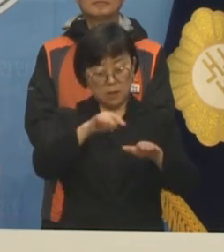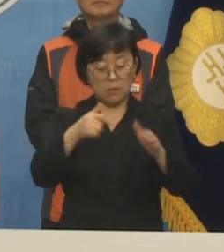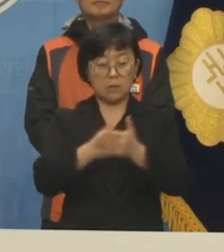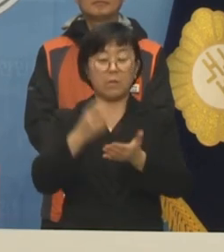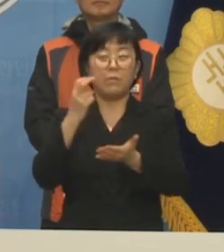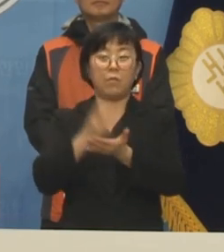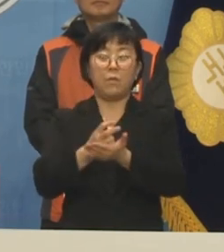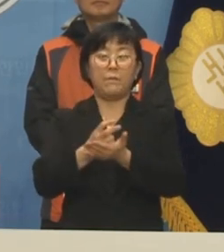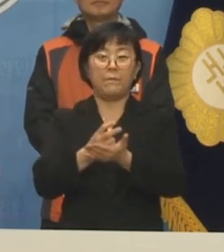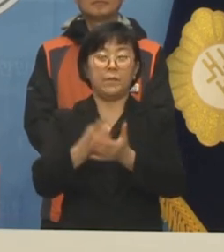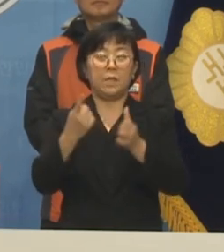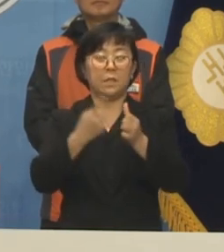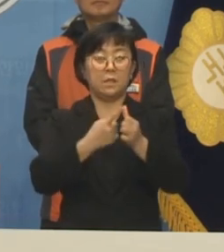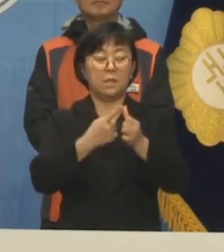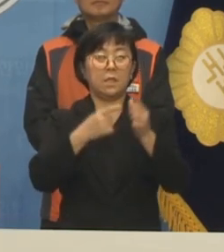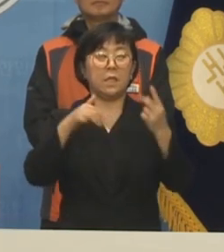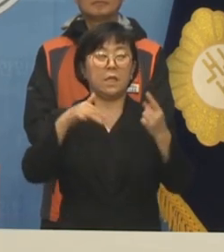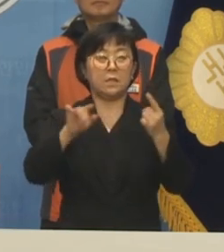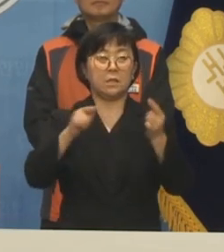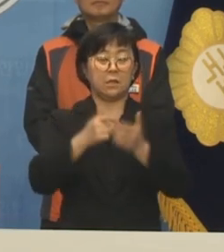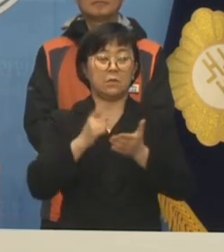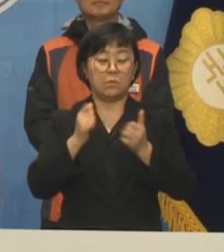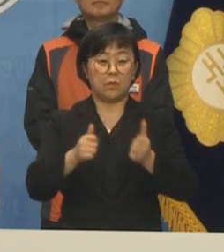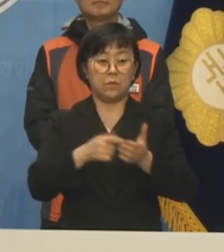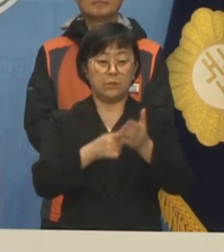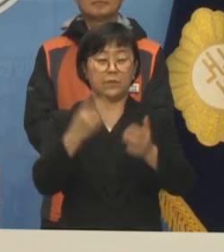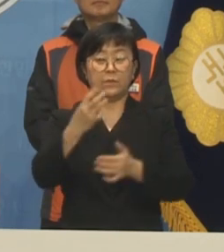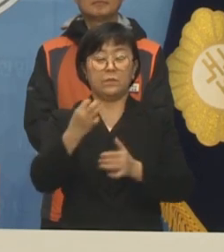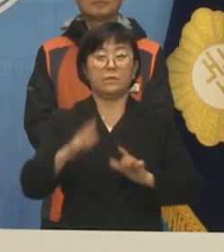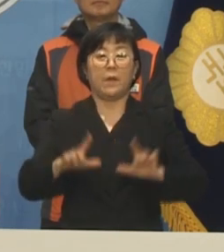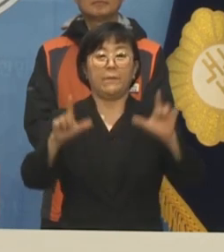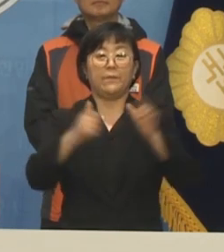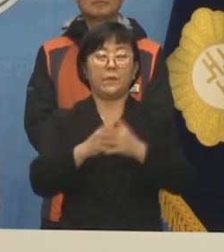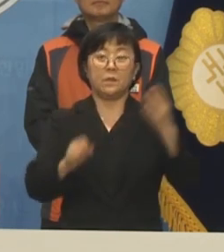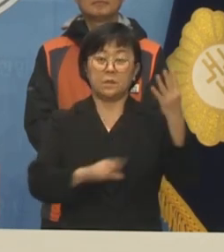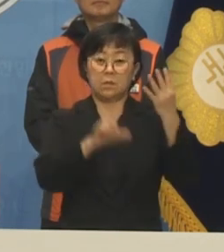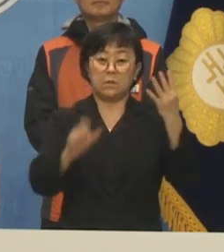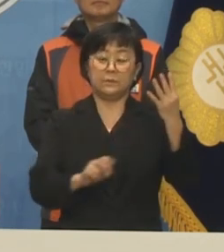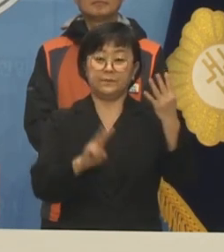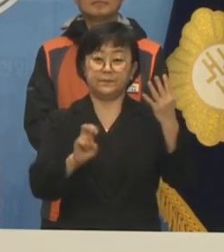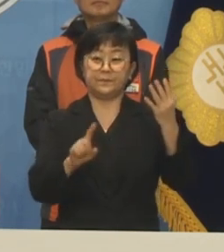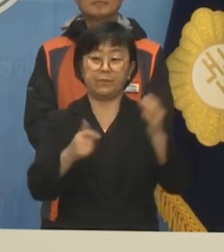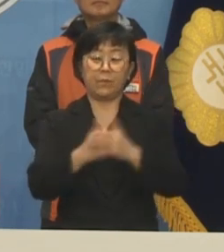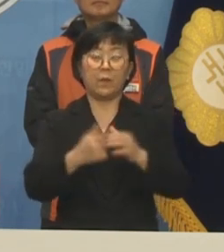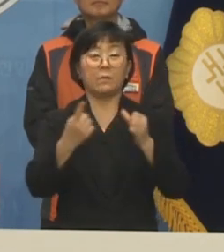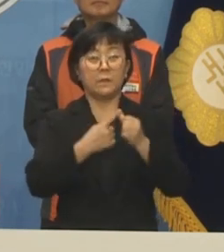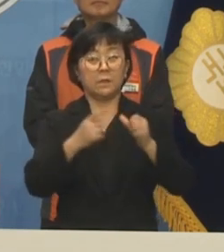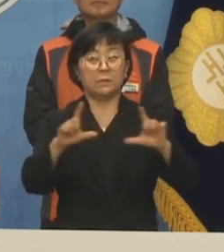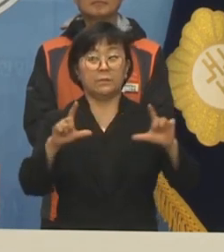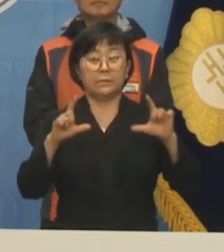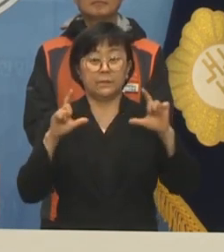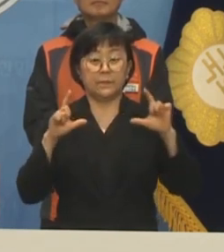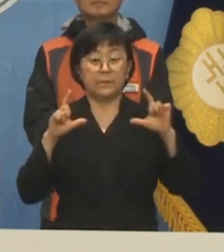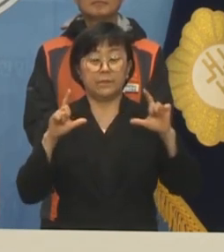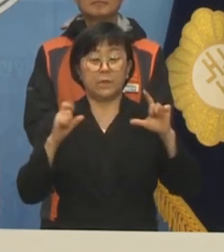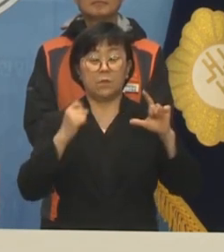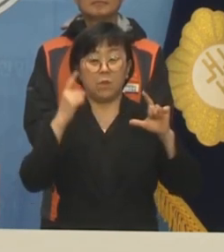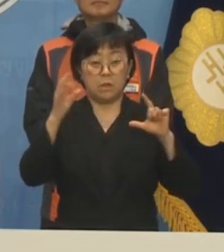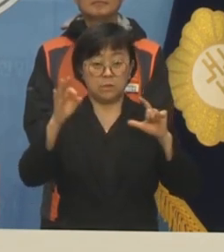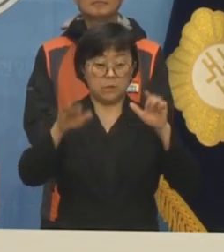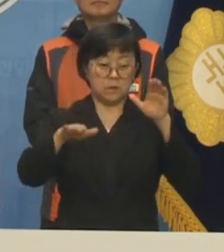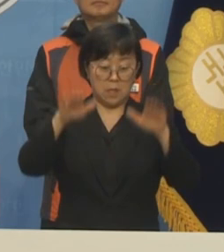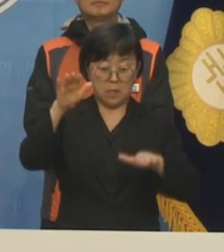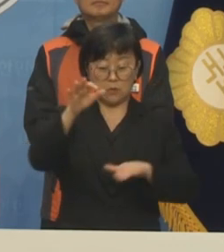소송을 진행하였고 법원은 2023년 4월 21일 1심에서 임금